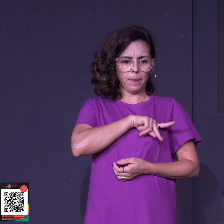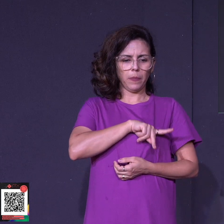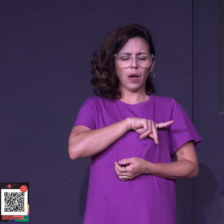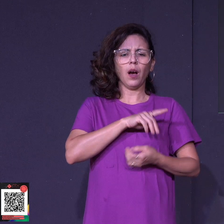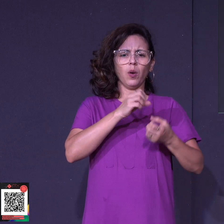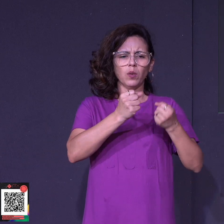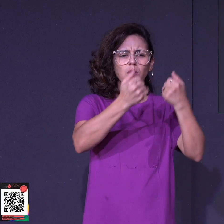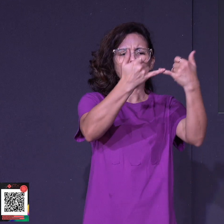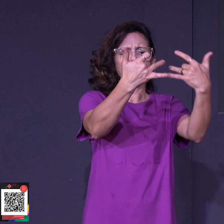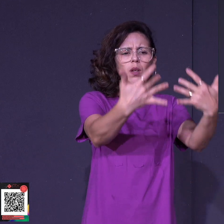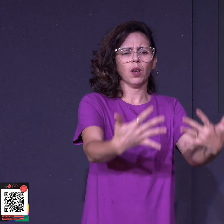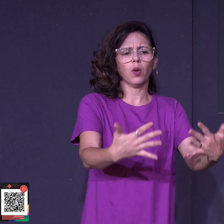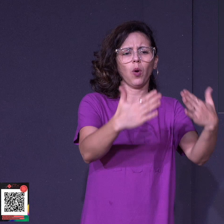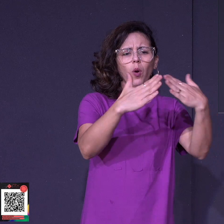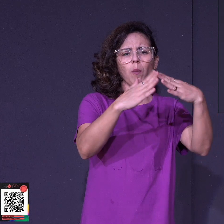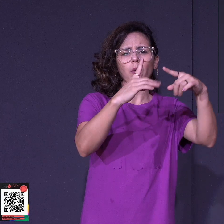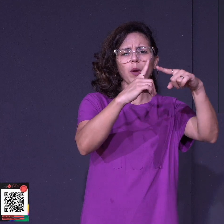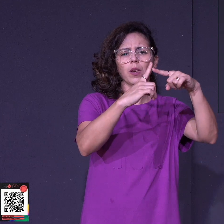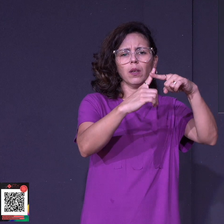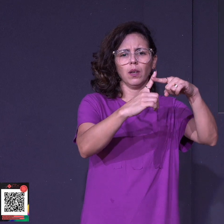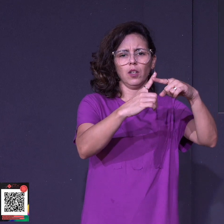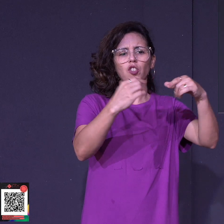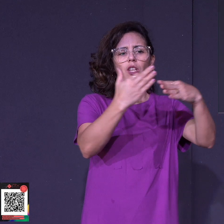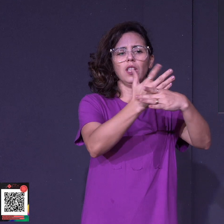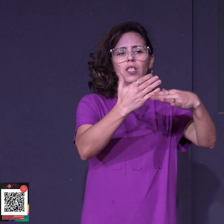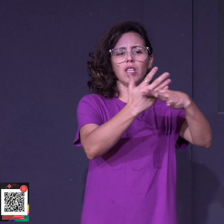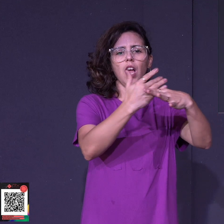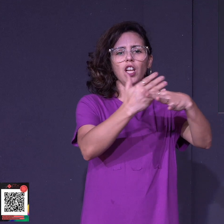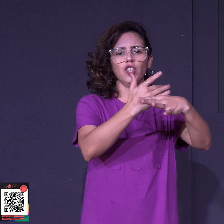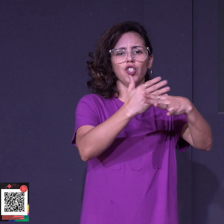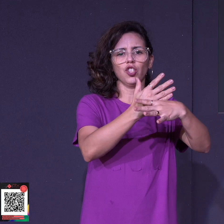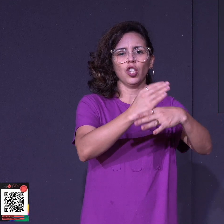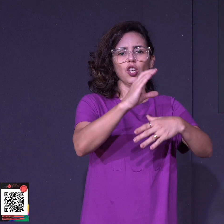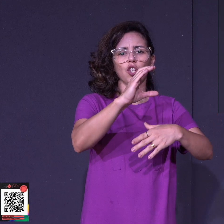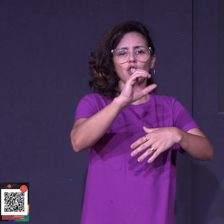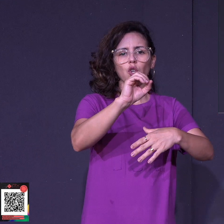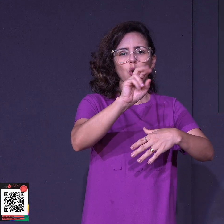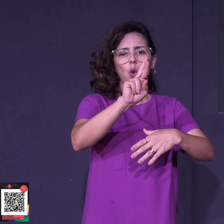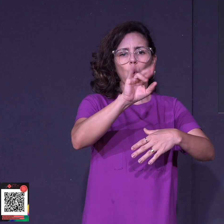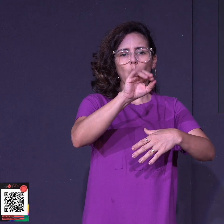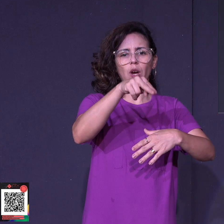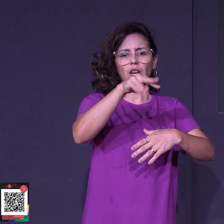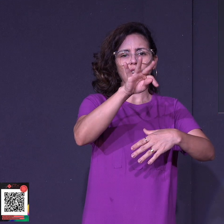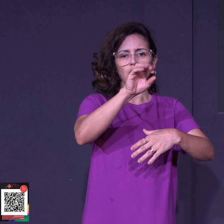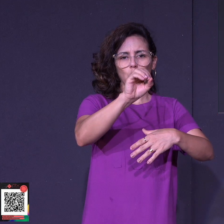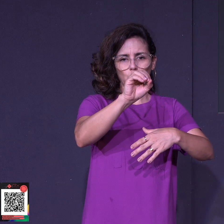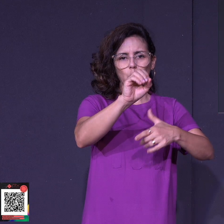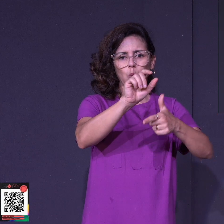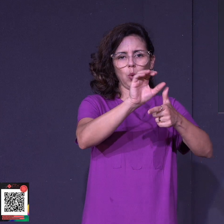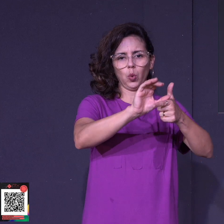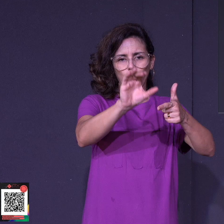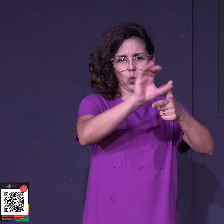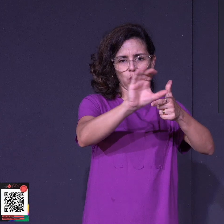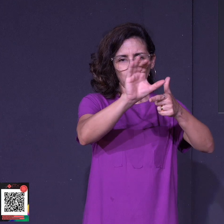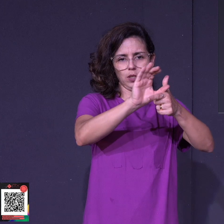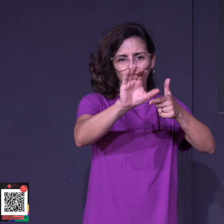carnal, a igreja de Corinto. Passamos a viver a vida segundo a vontade de Deus e não pela